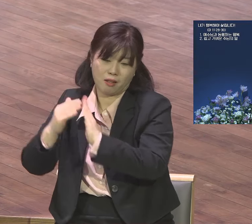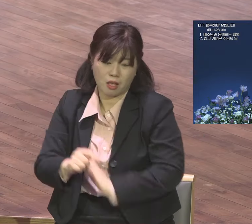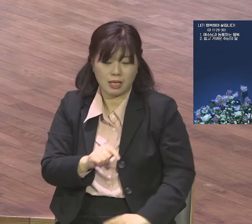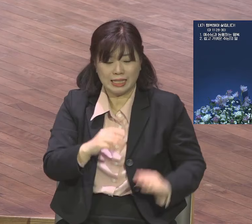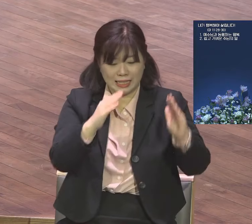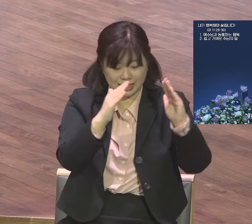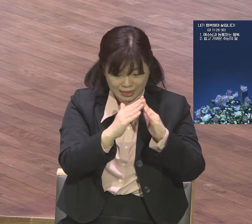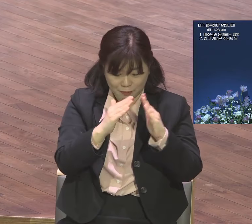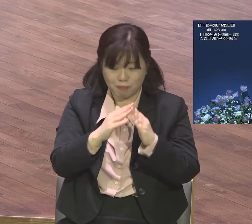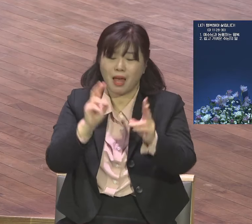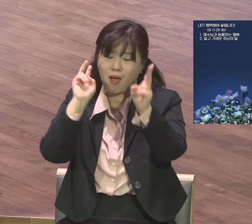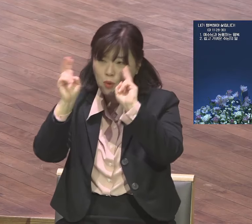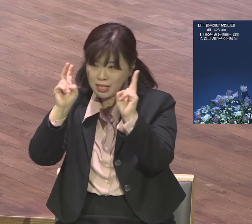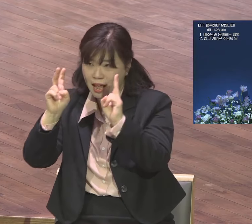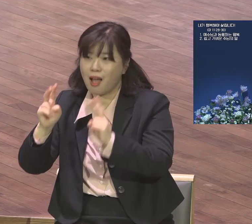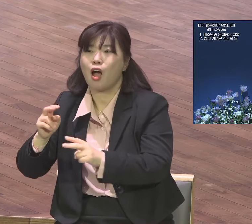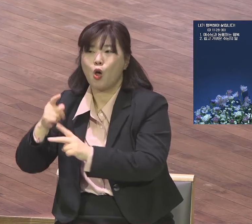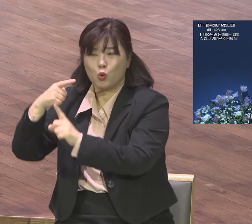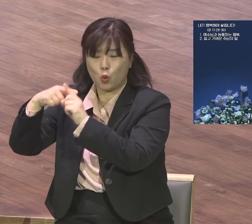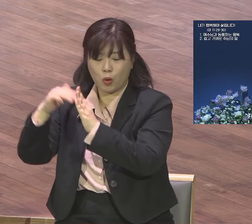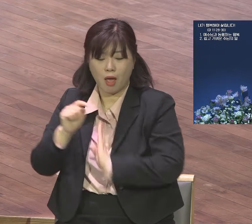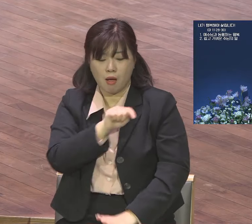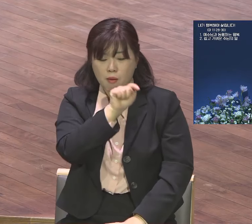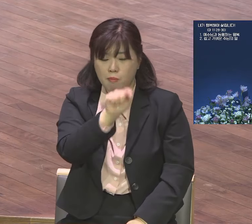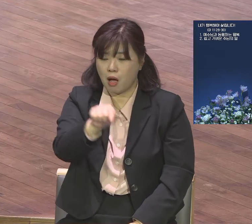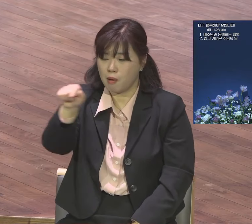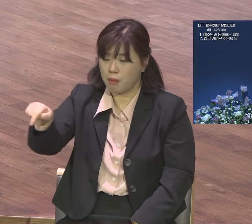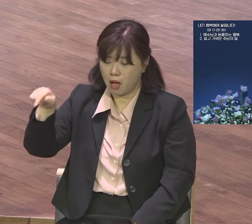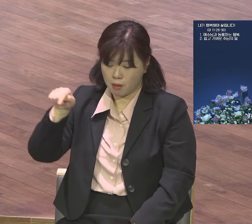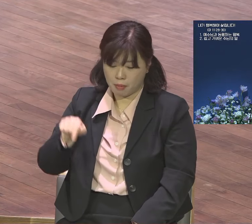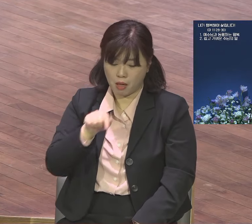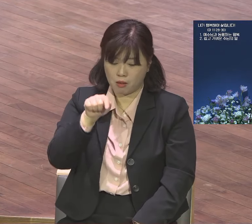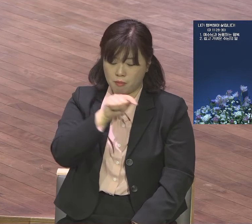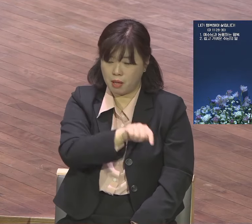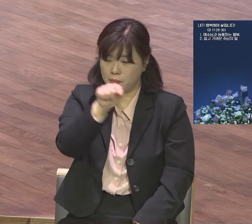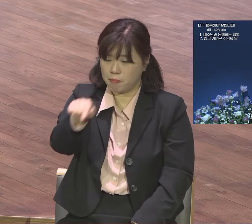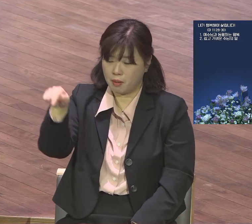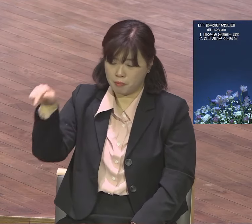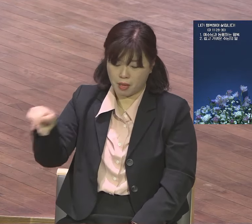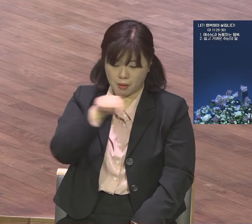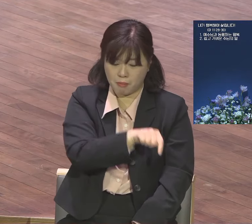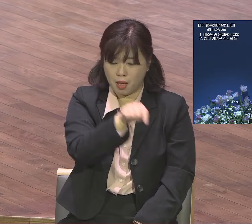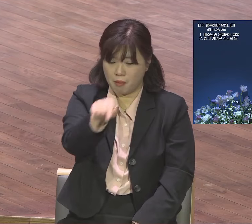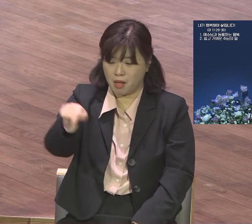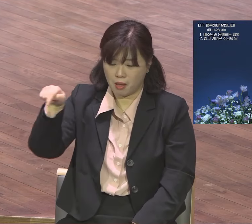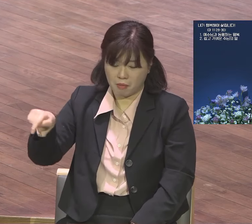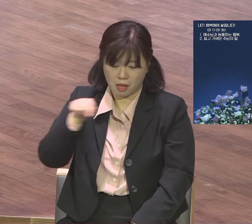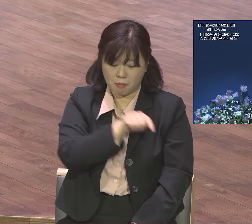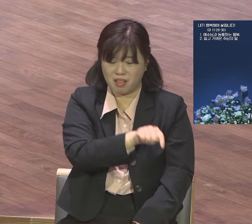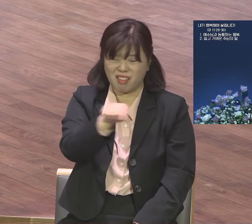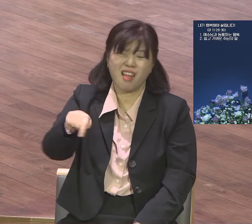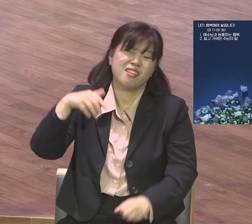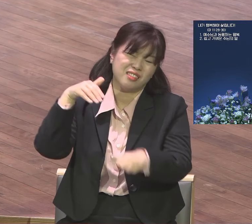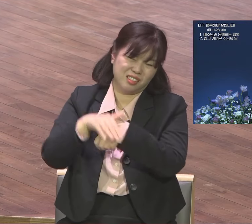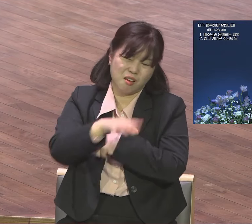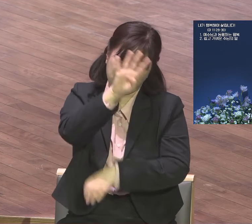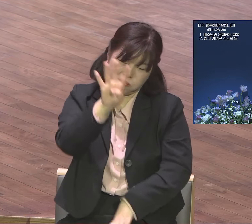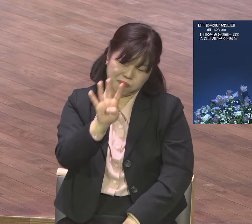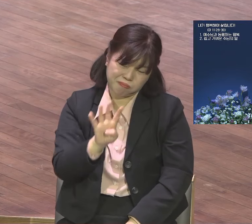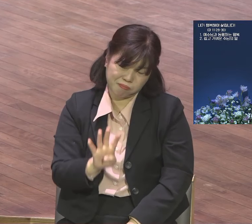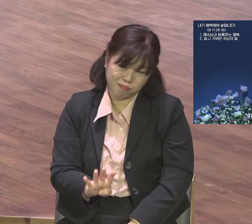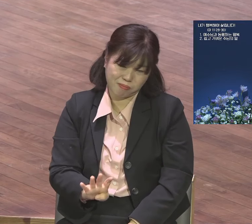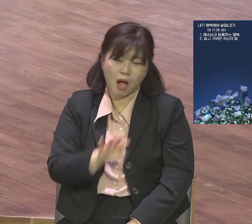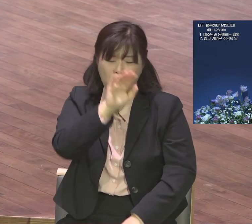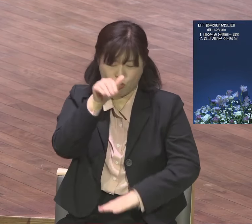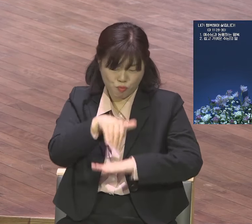없으니까 교회 근처에 권사님 집 방 하나를 빌려서 생활을 하기도 했습니다. 그러던 어느